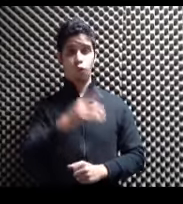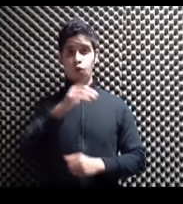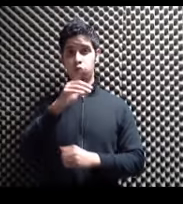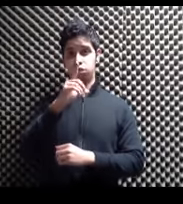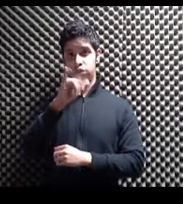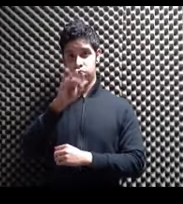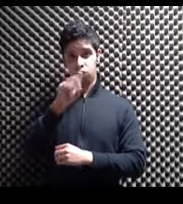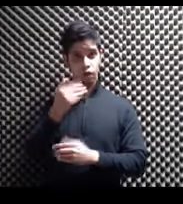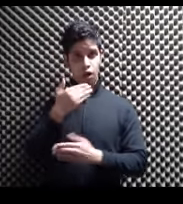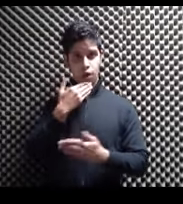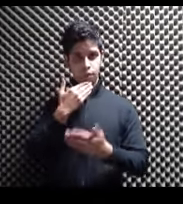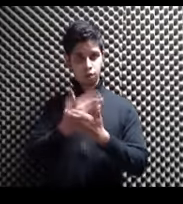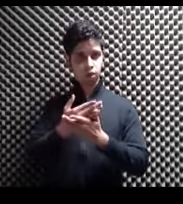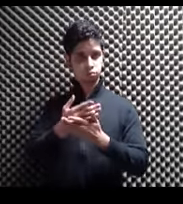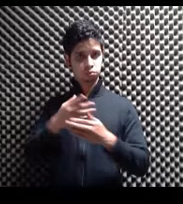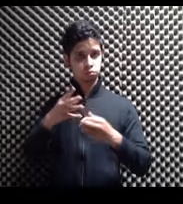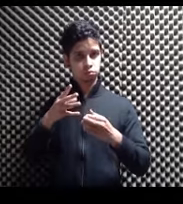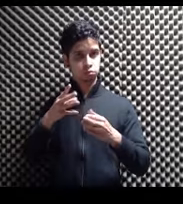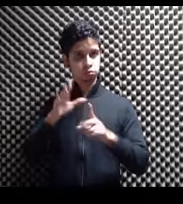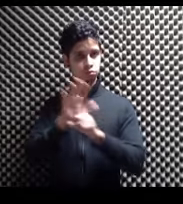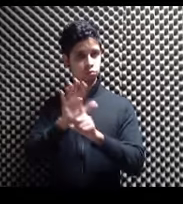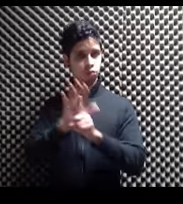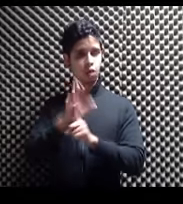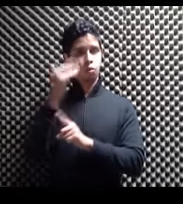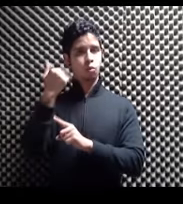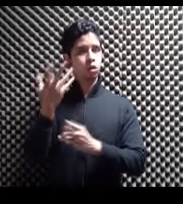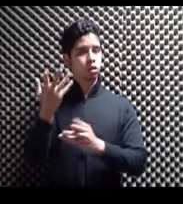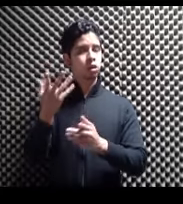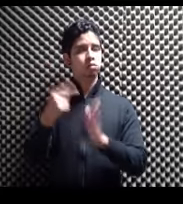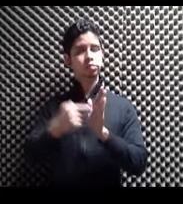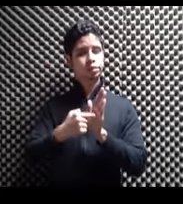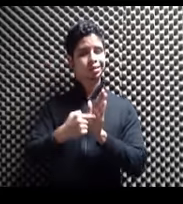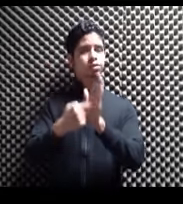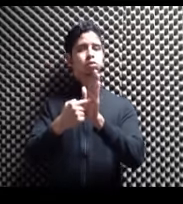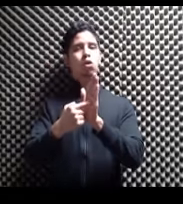marcó entonces la entrada de Barbara Streisand a una nueva generación.